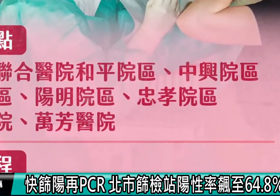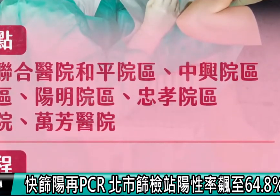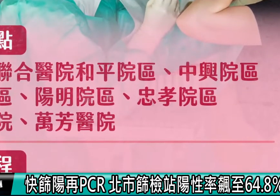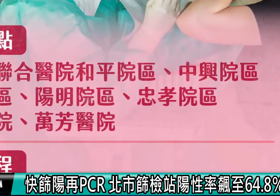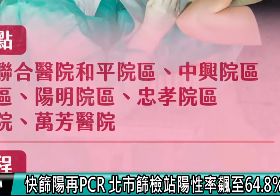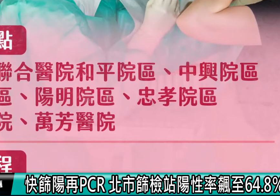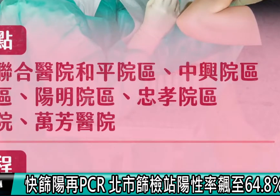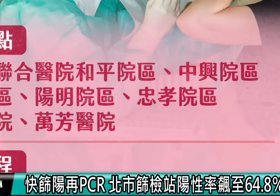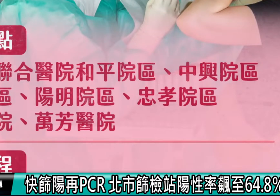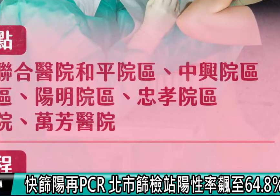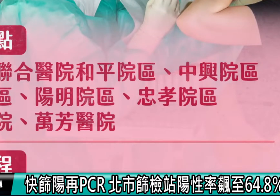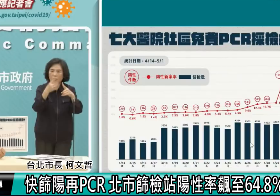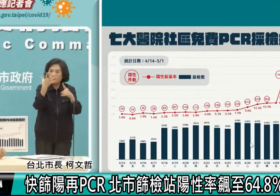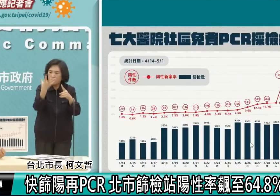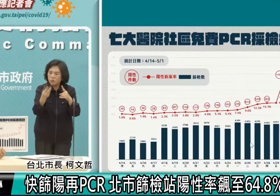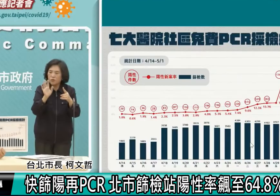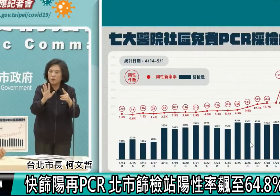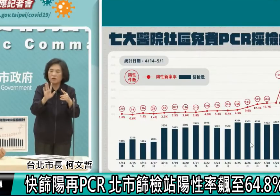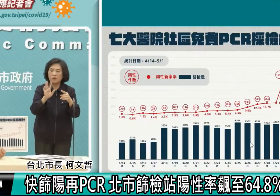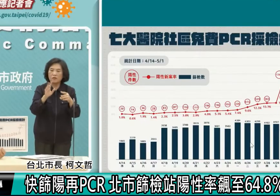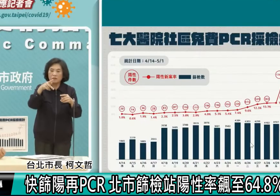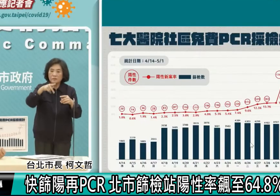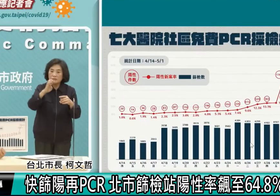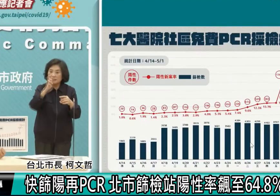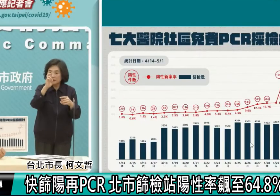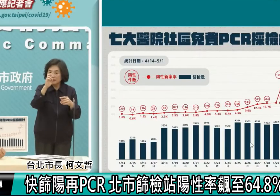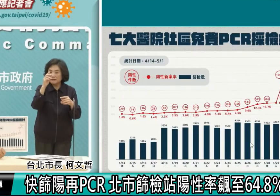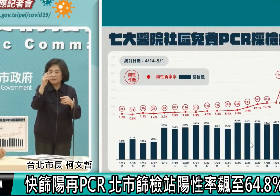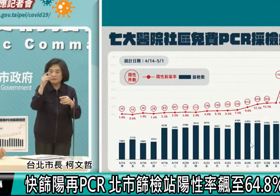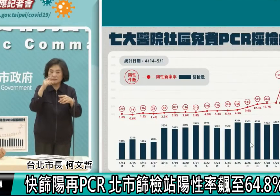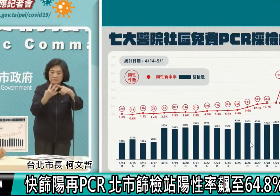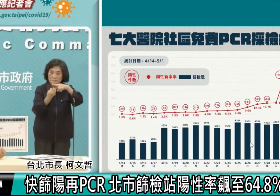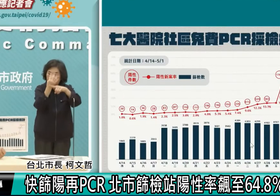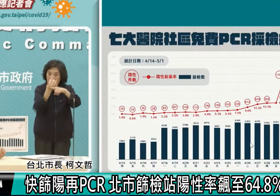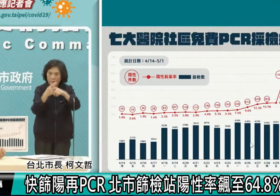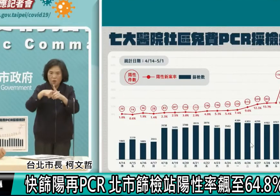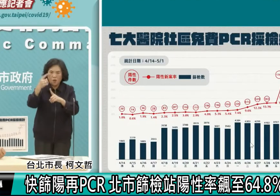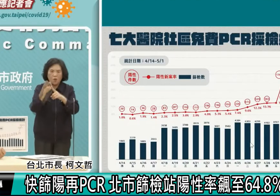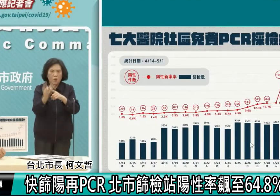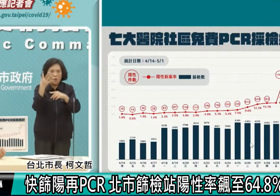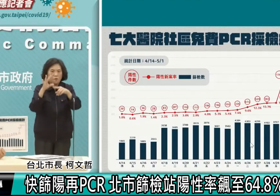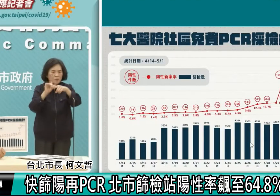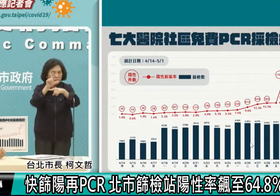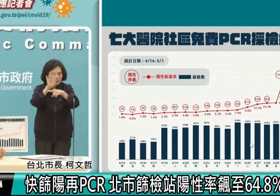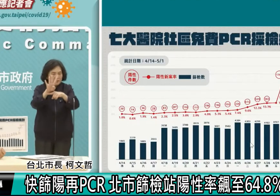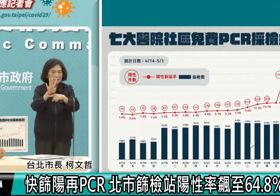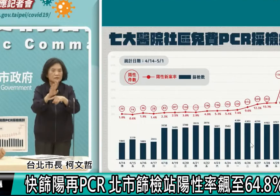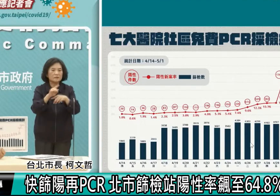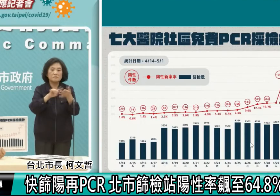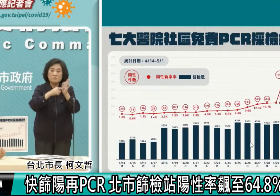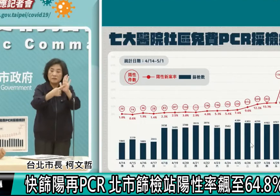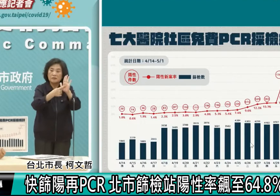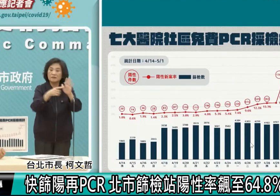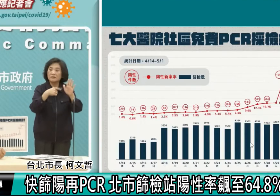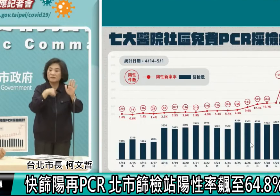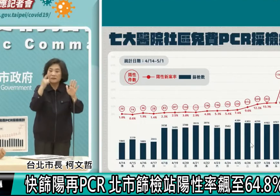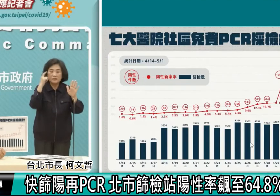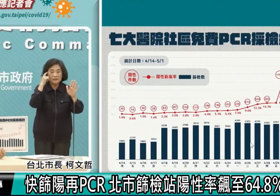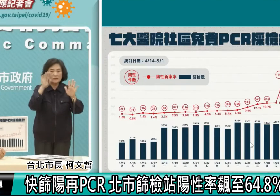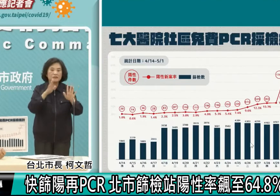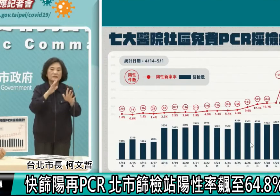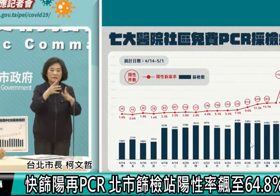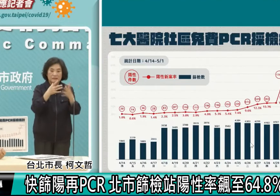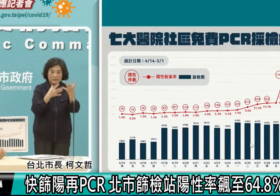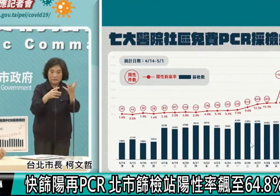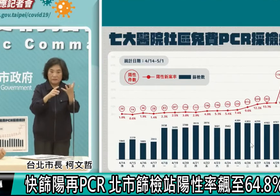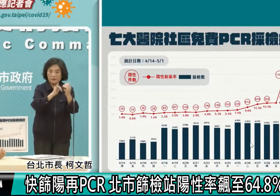哈，那个 PCR 阳性的，你知道吗？大幅上升，已经到64%的。所以，比方说，我们现在大部分的市民朋